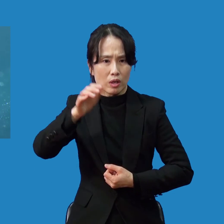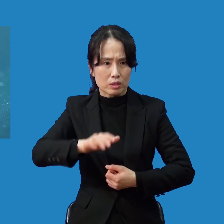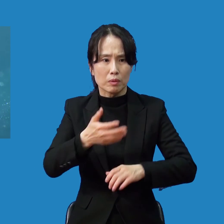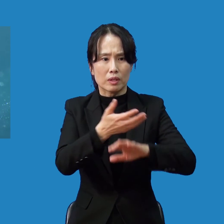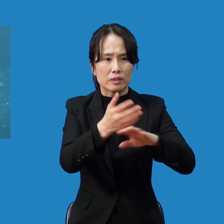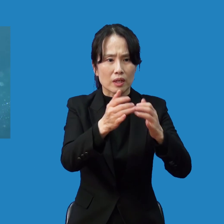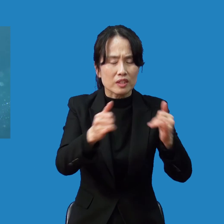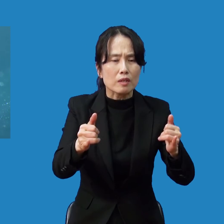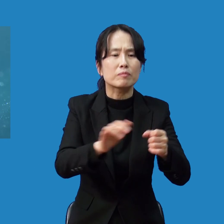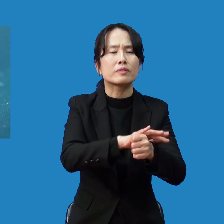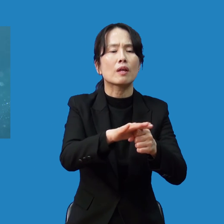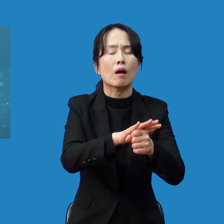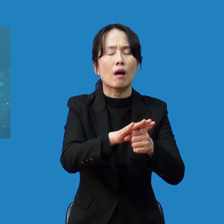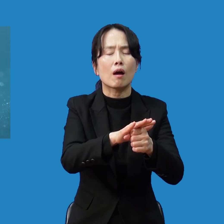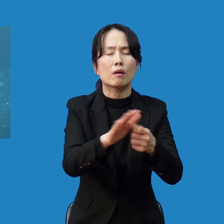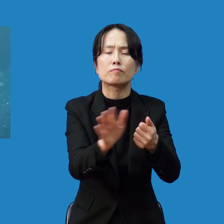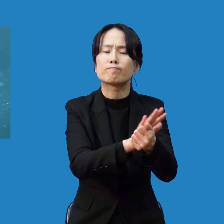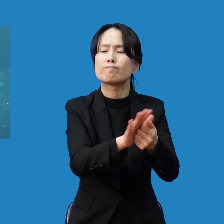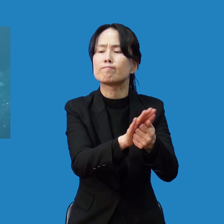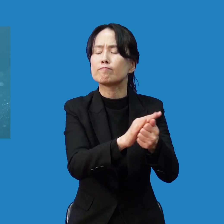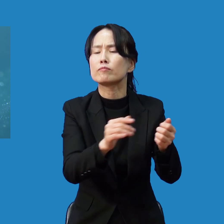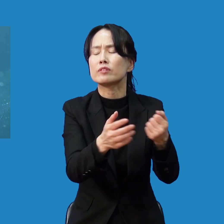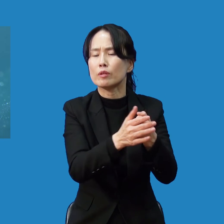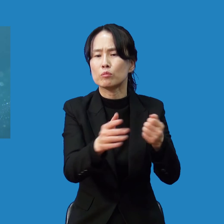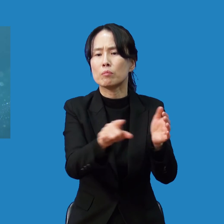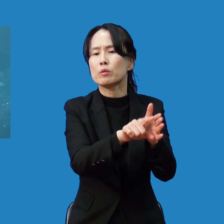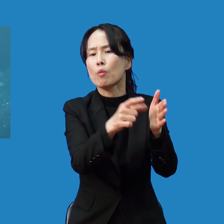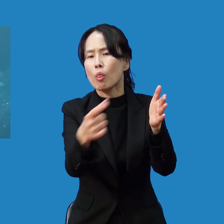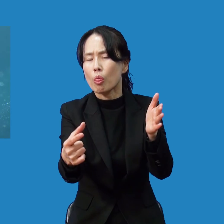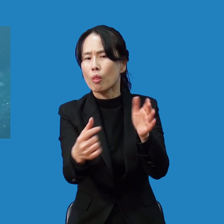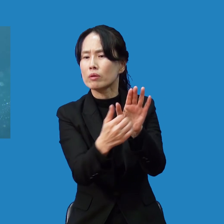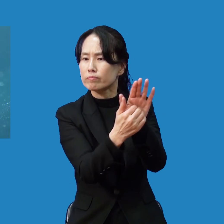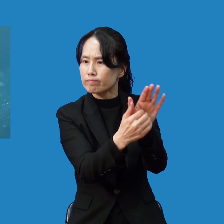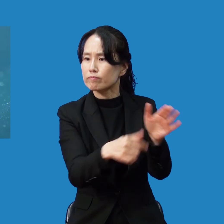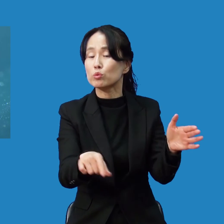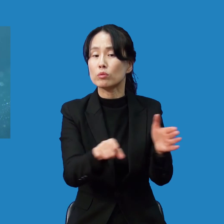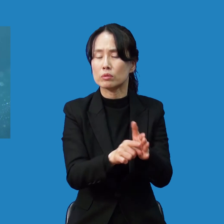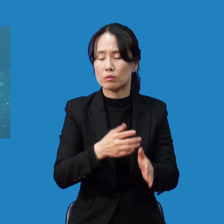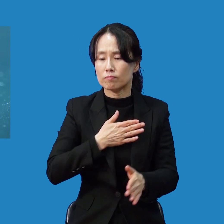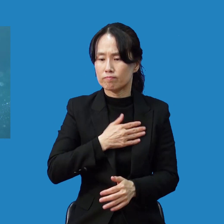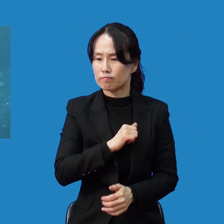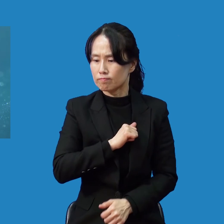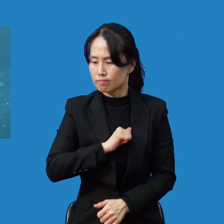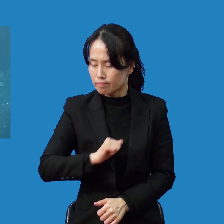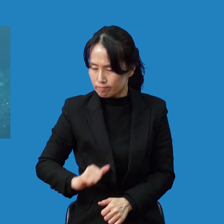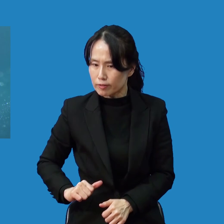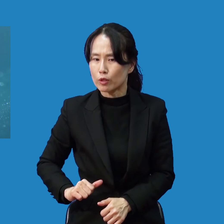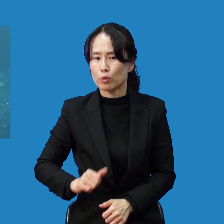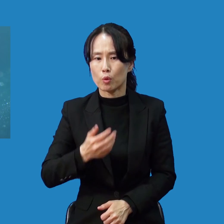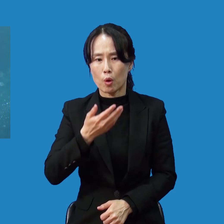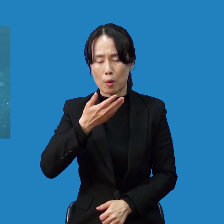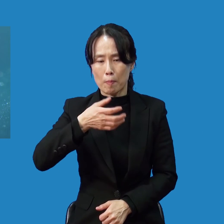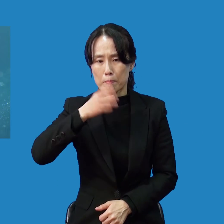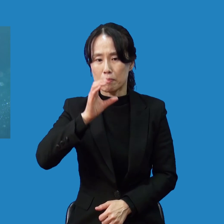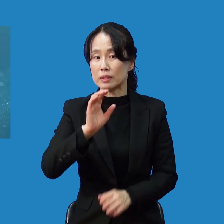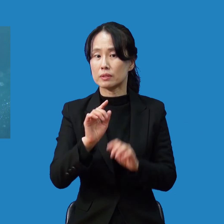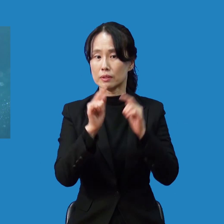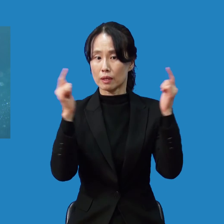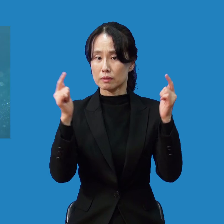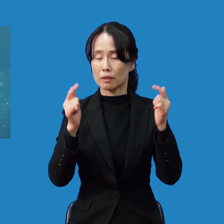때문에 다른 사람 넘어지지 않게 하기 위해서 내가 자제를 하고 안 마시는 것입니다. 그건 위선하고는 다르지요.